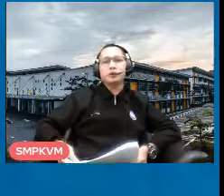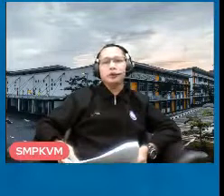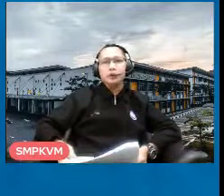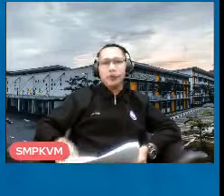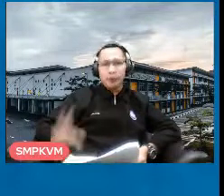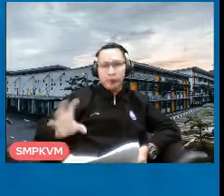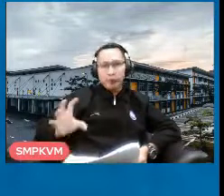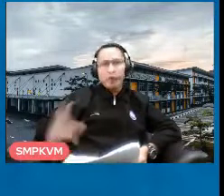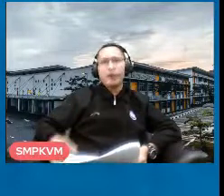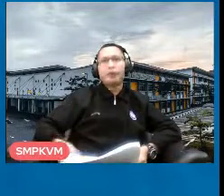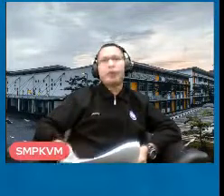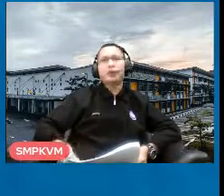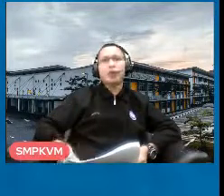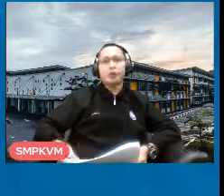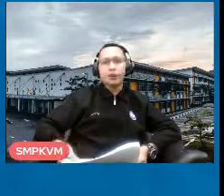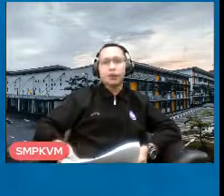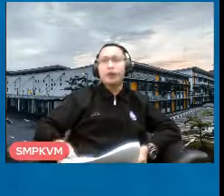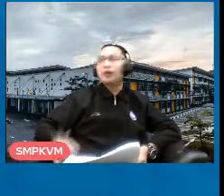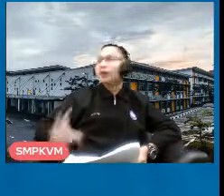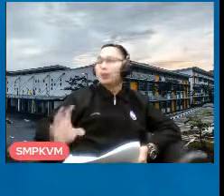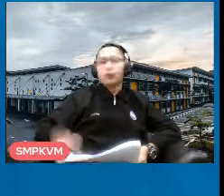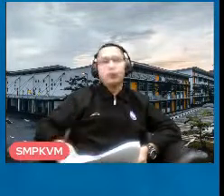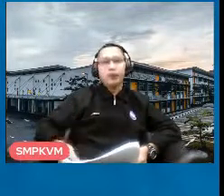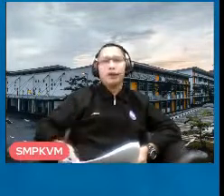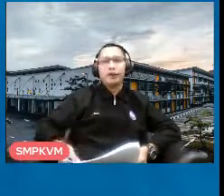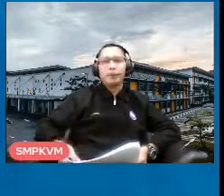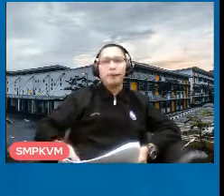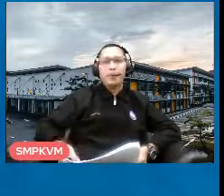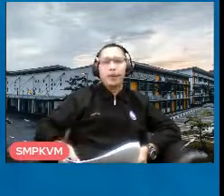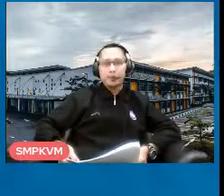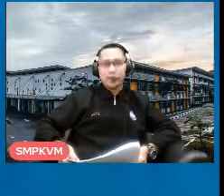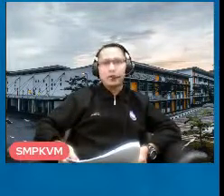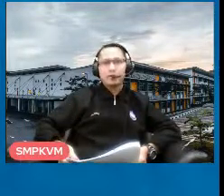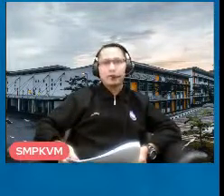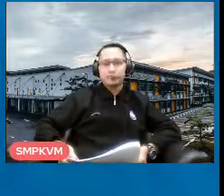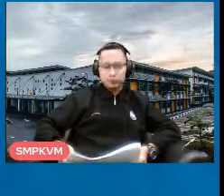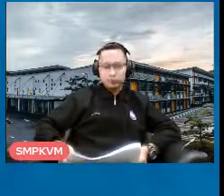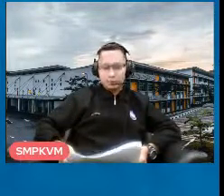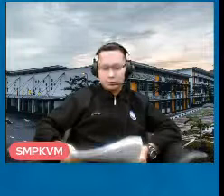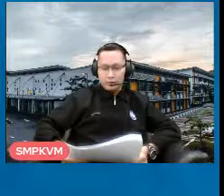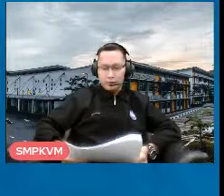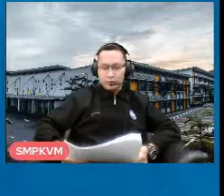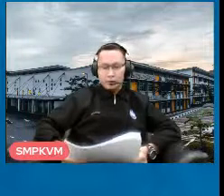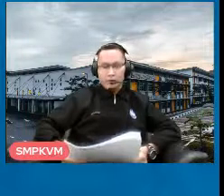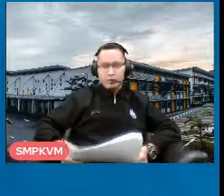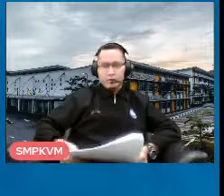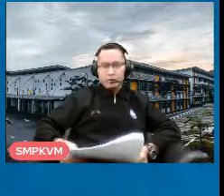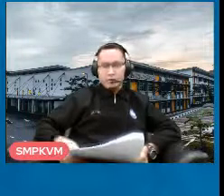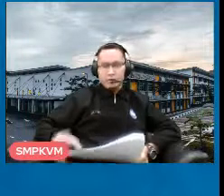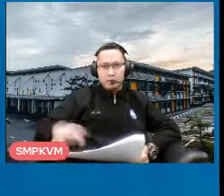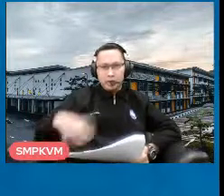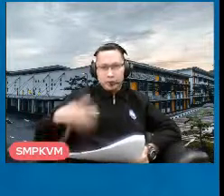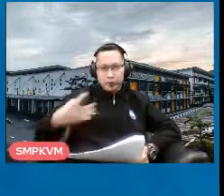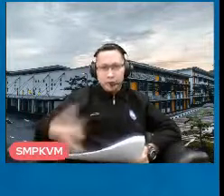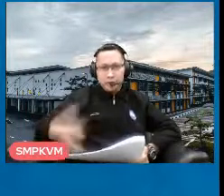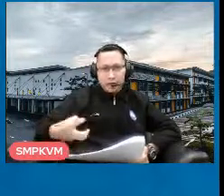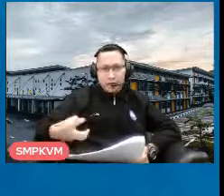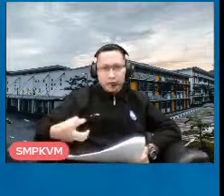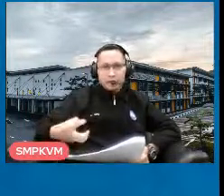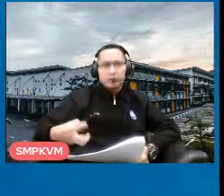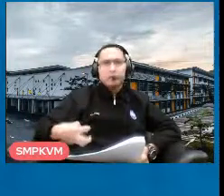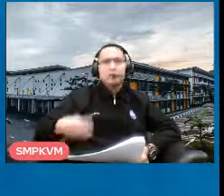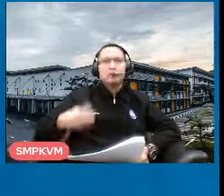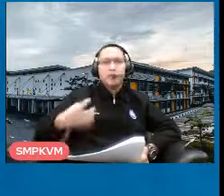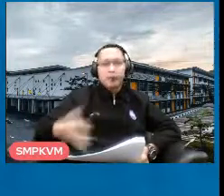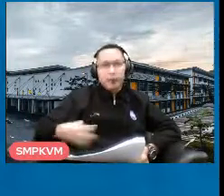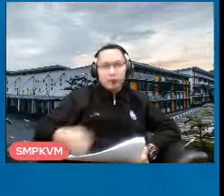rekor kan damai tuaka dipantau oleh guru sekle nyata Joe dan masa yang